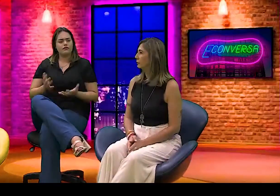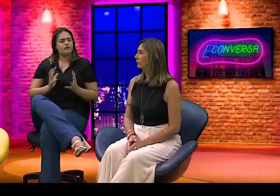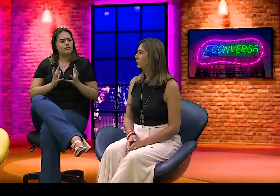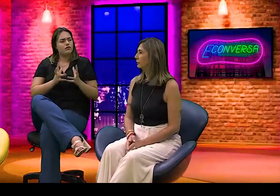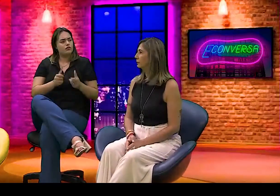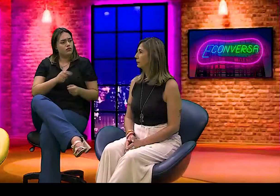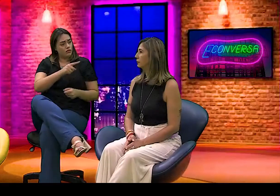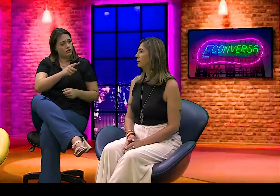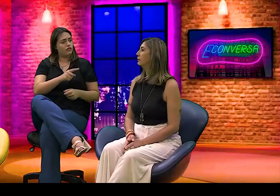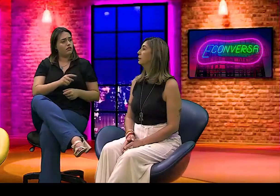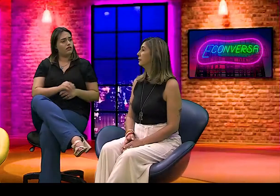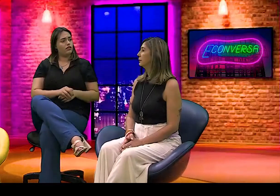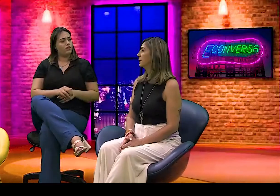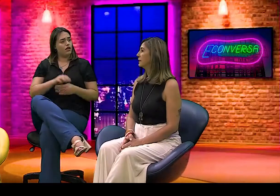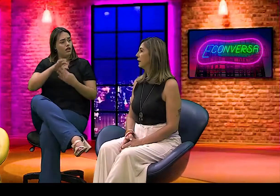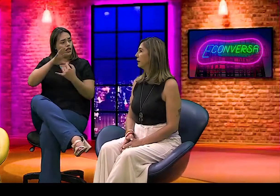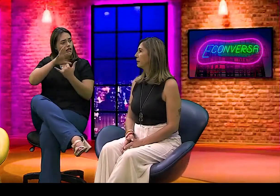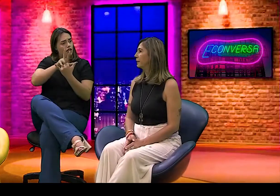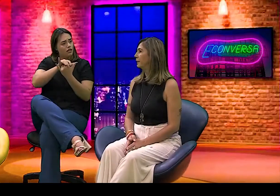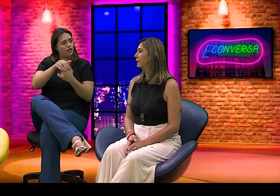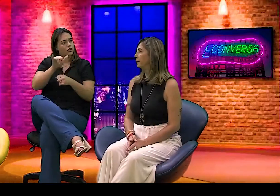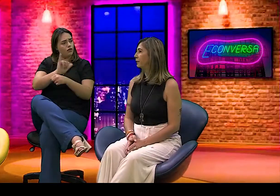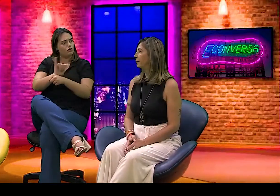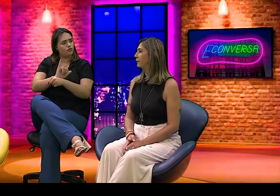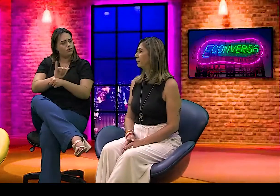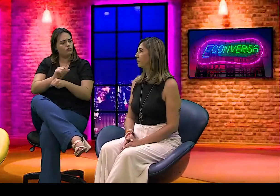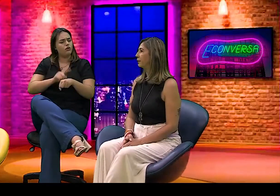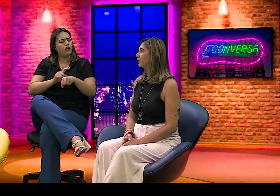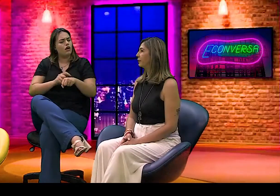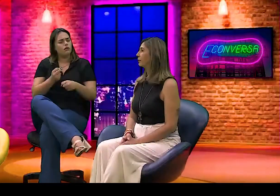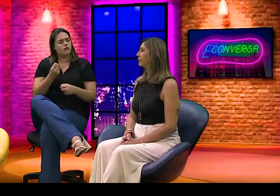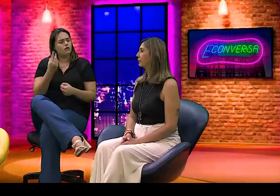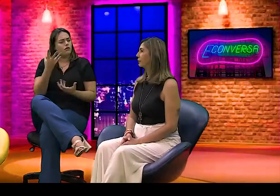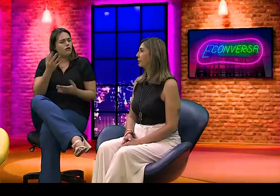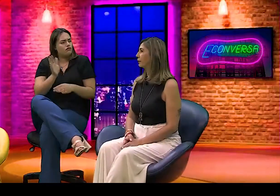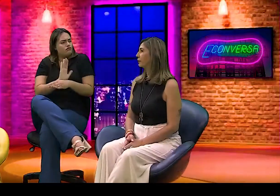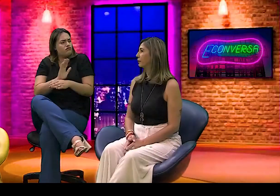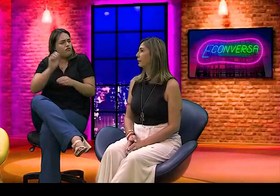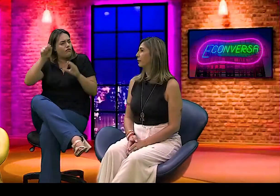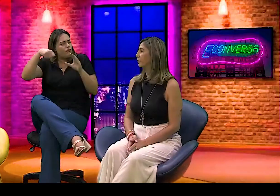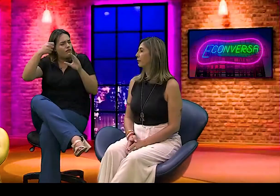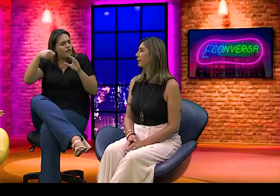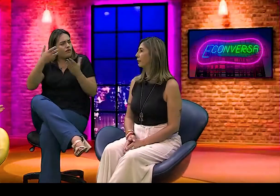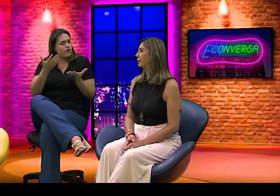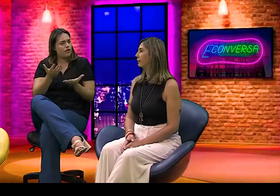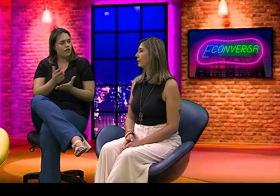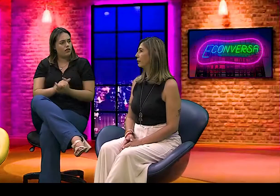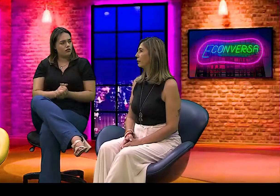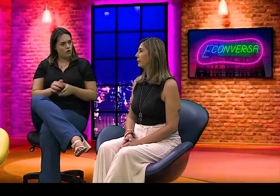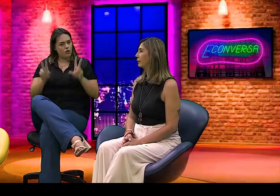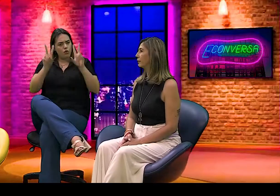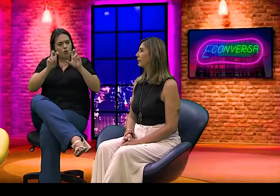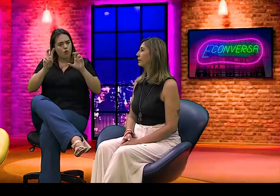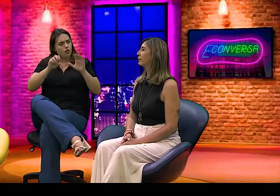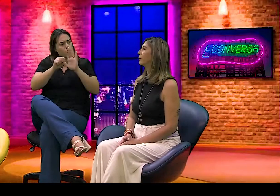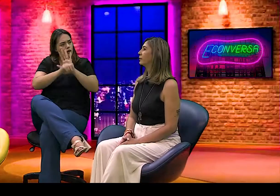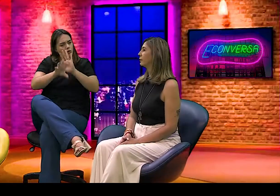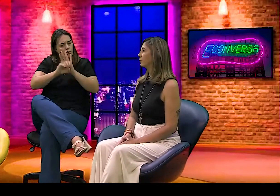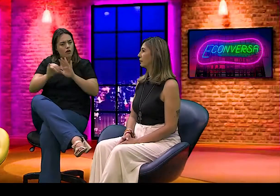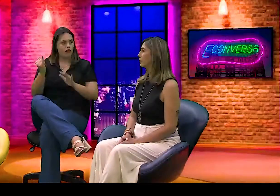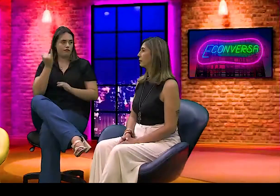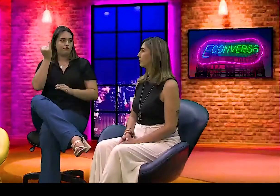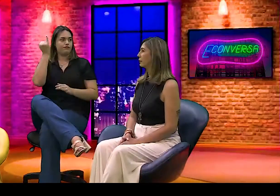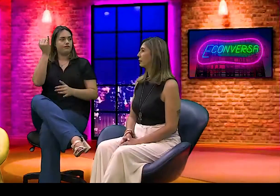também criou um canal no YouTube, né, Kátia? Quanto Sim. tempo você está fazendo os vídeos, levando esse tema tão